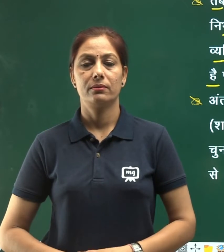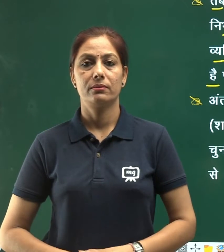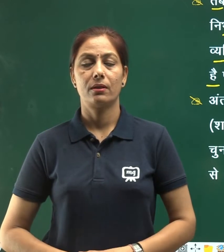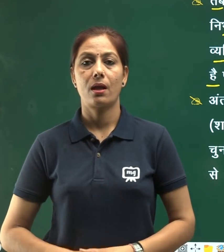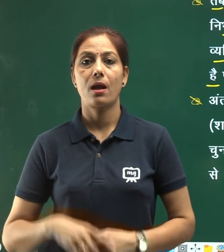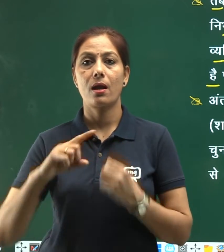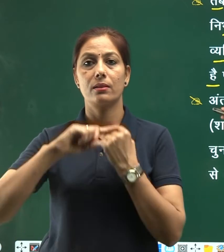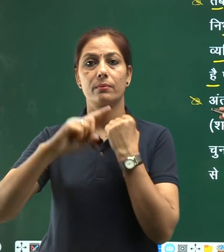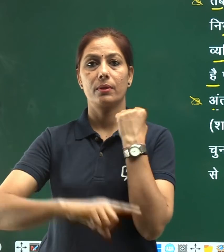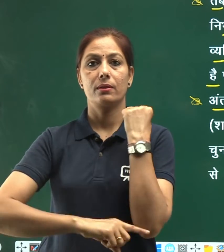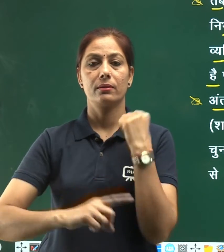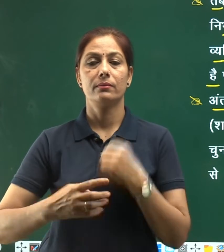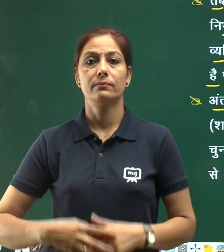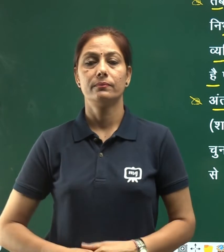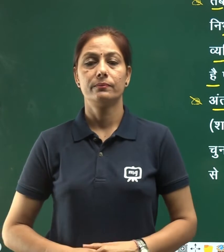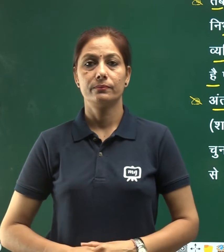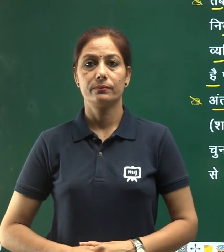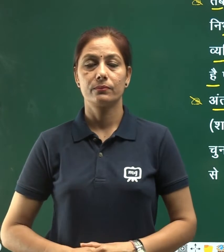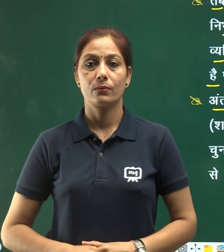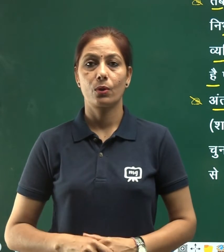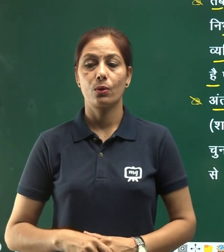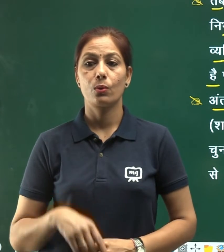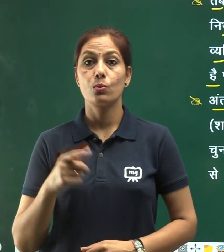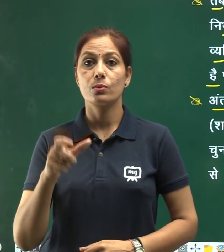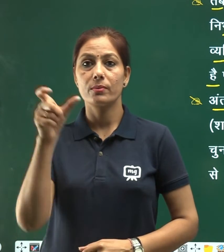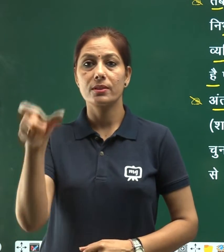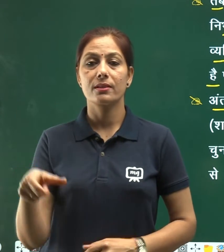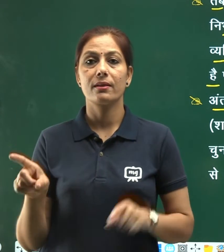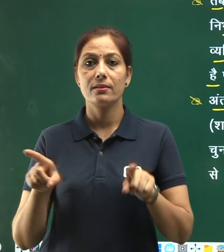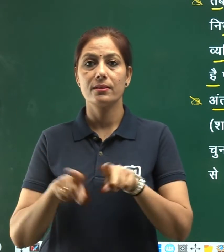अंत में उसके जैसे